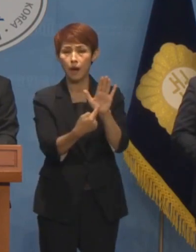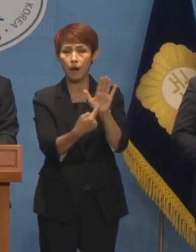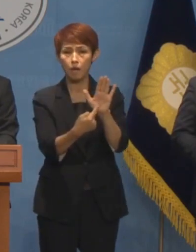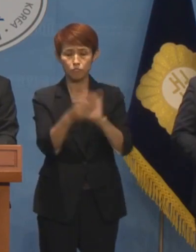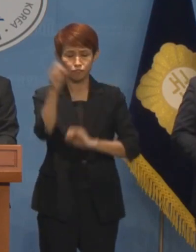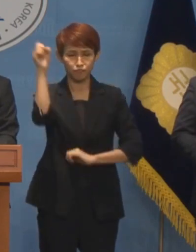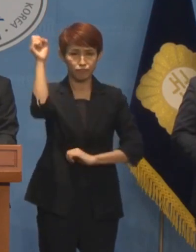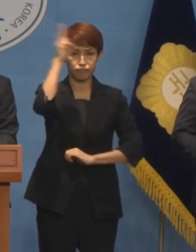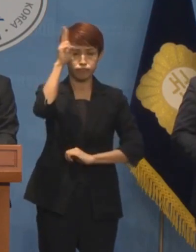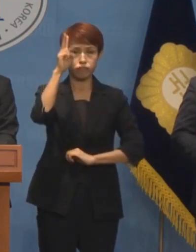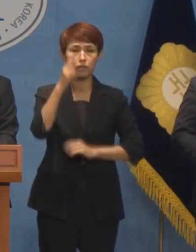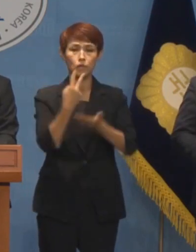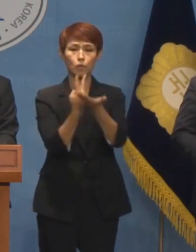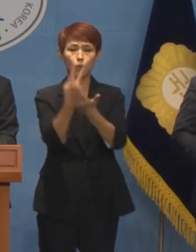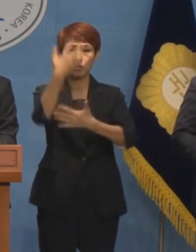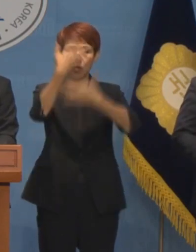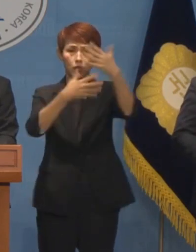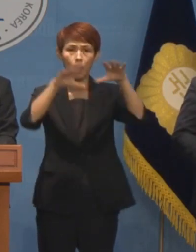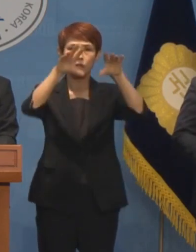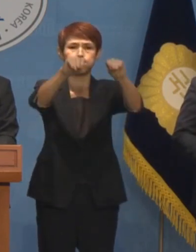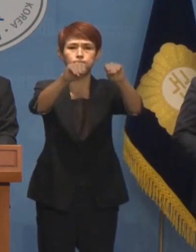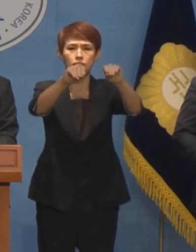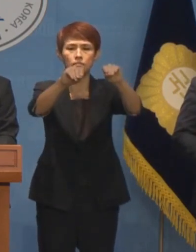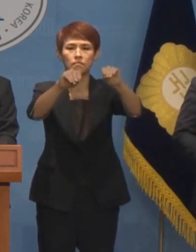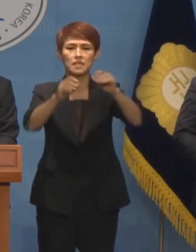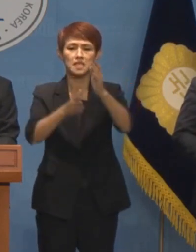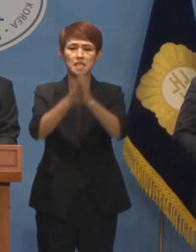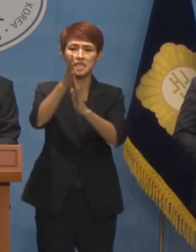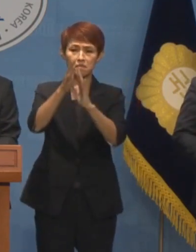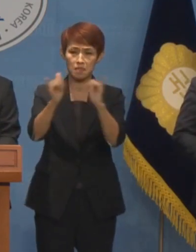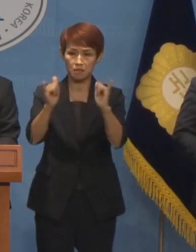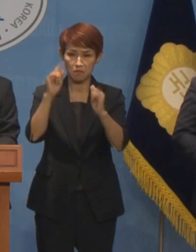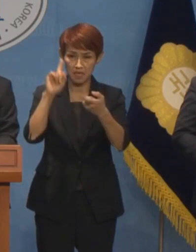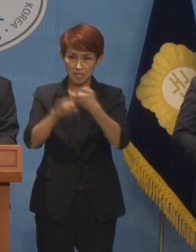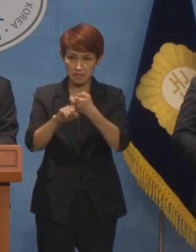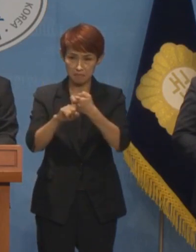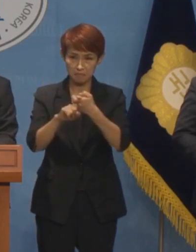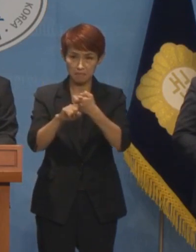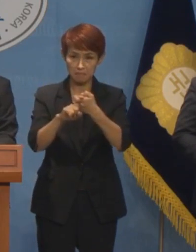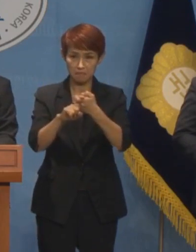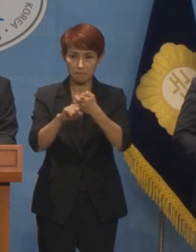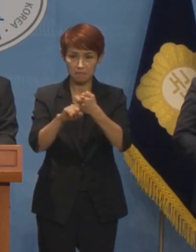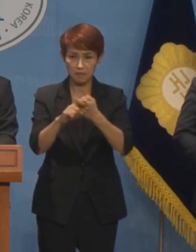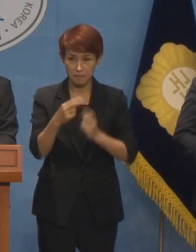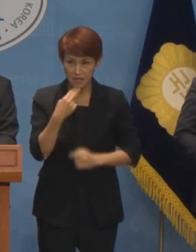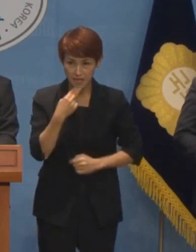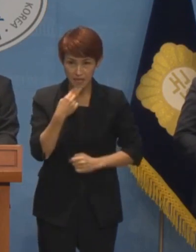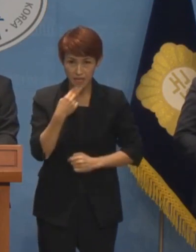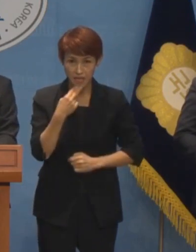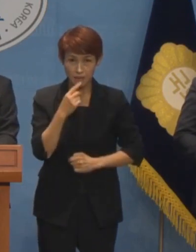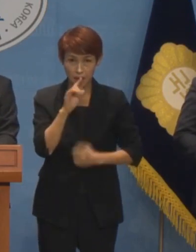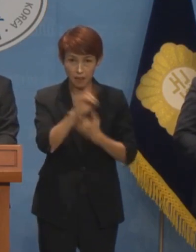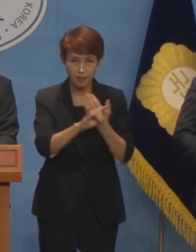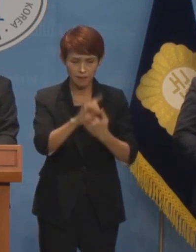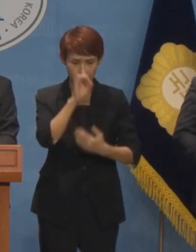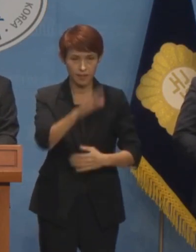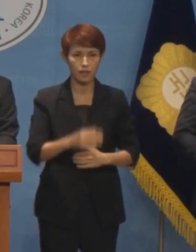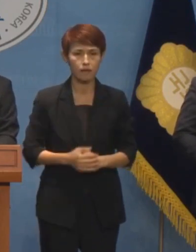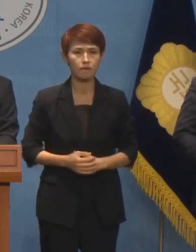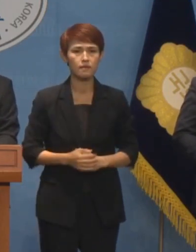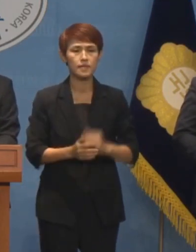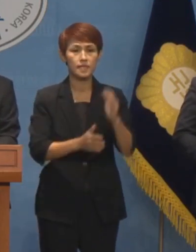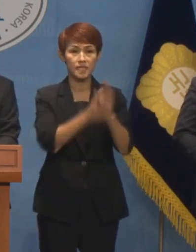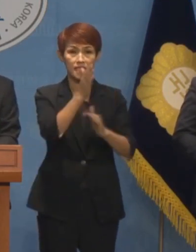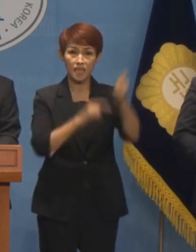갑작스러운 중단은 시민들의 관심이 떨어졌다는 이유만으로 설명될 수 없습니다. 신상진 시장은